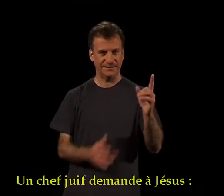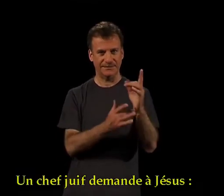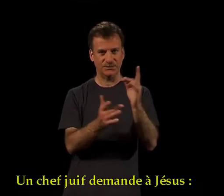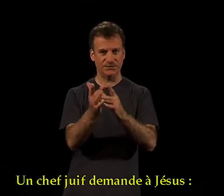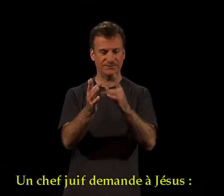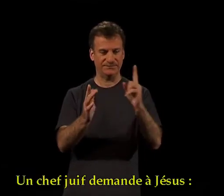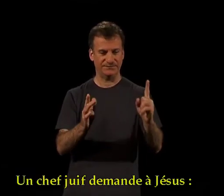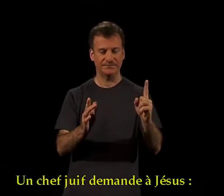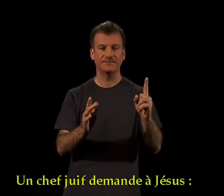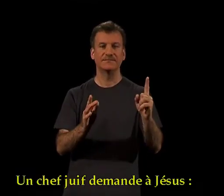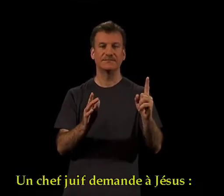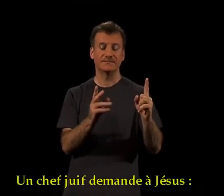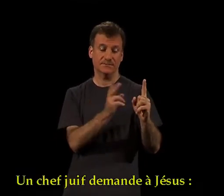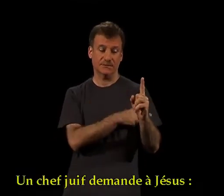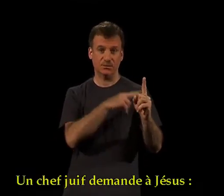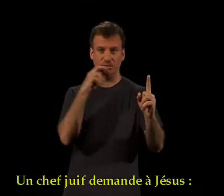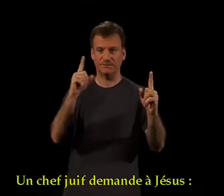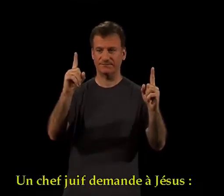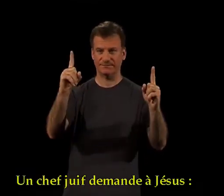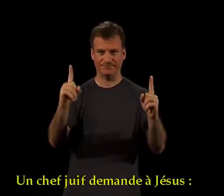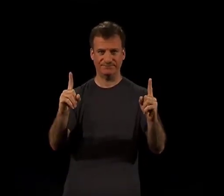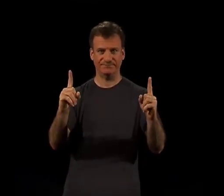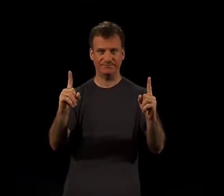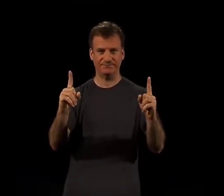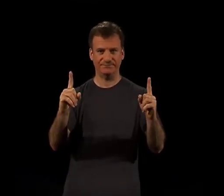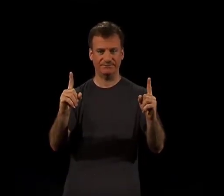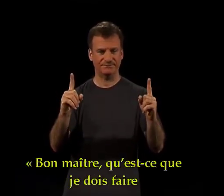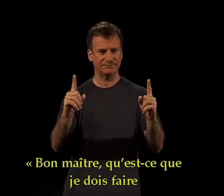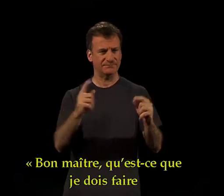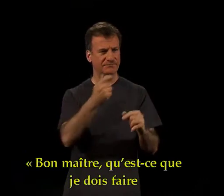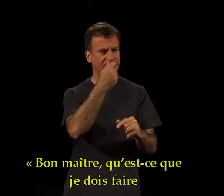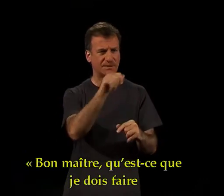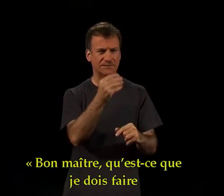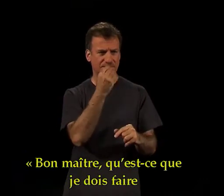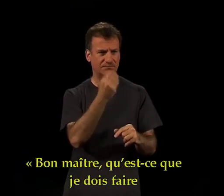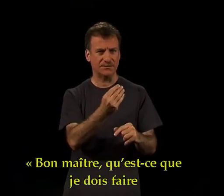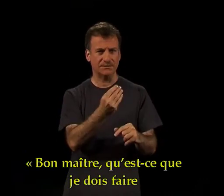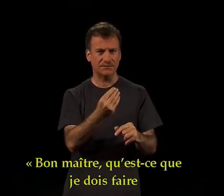Un chef juif demande à Jésus « Bon maître,